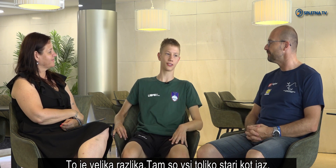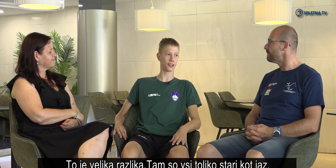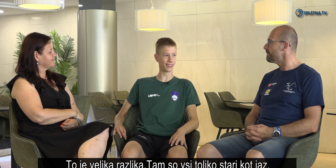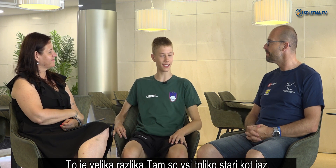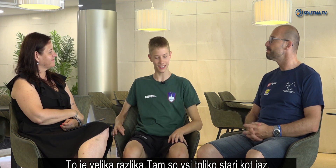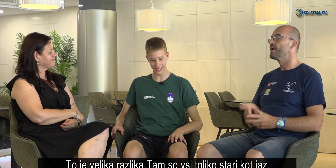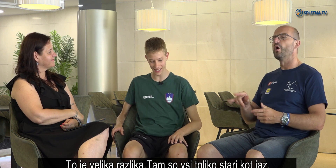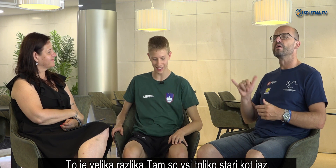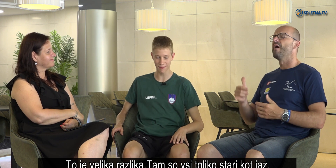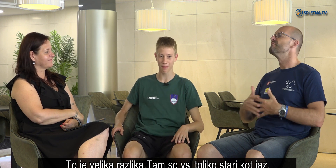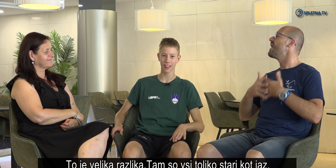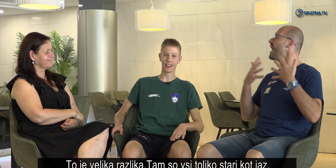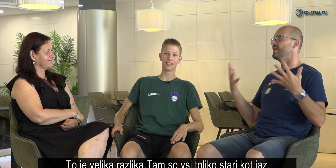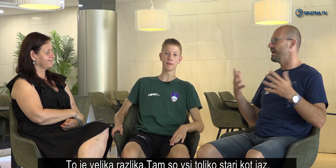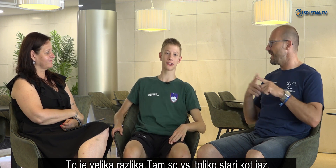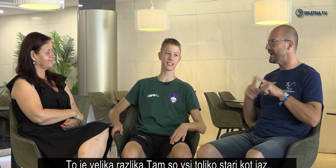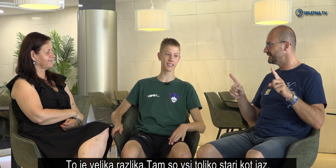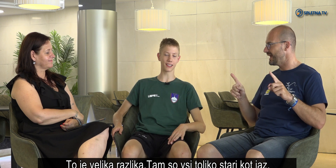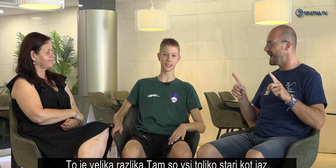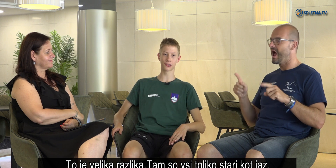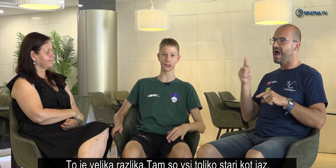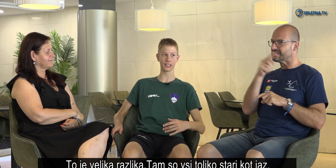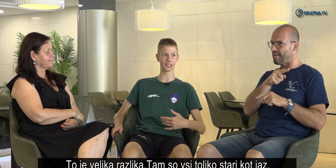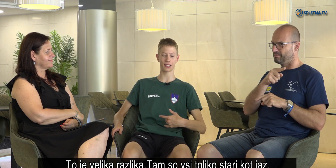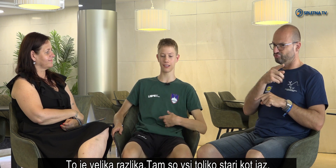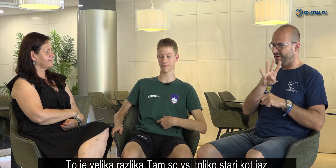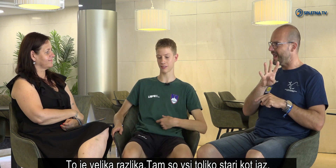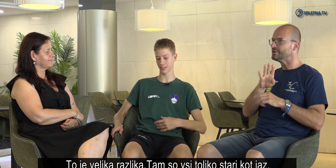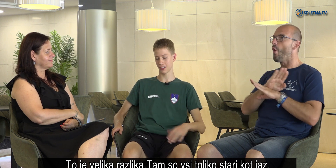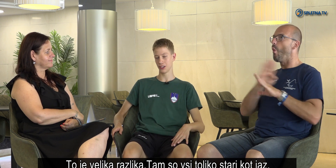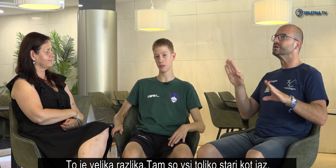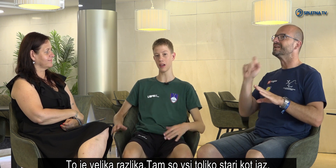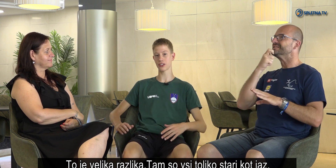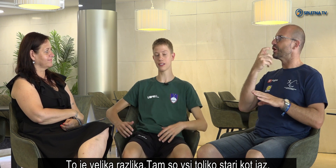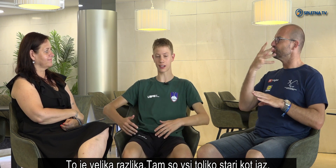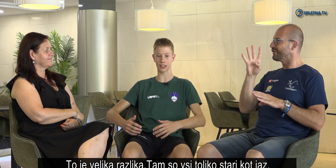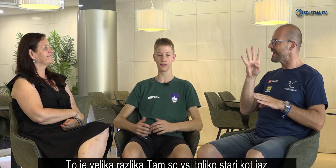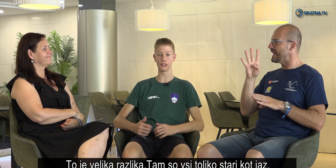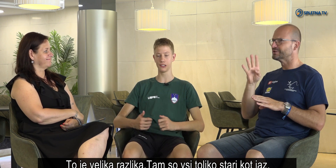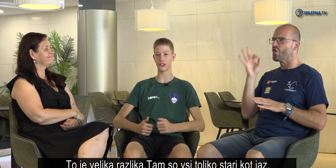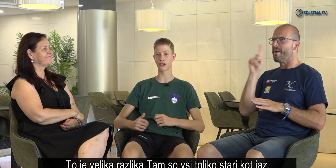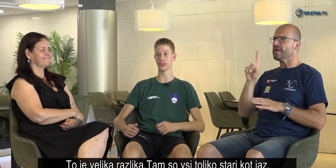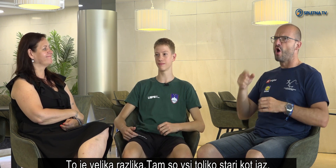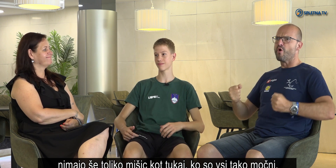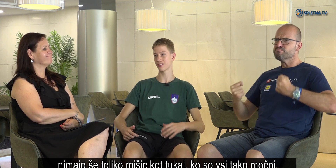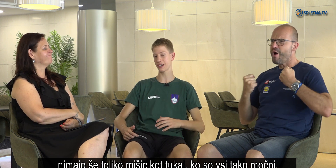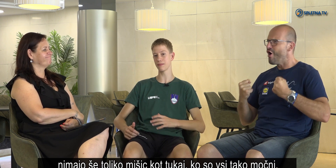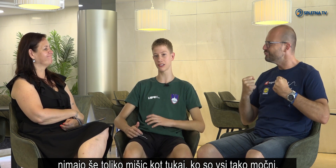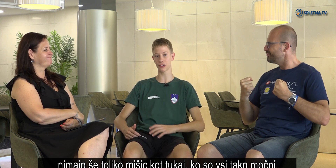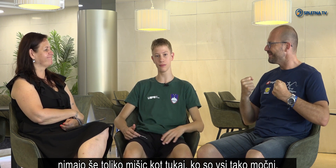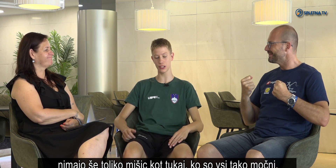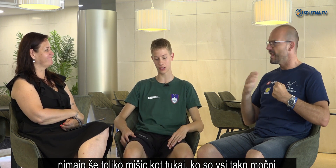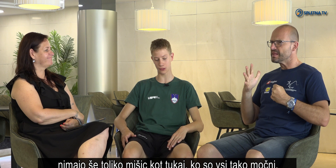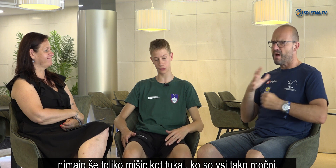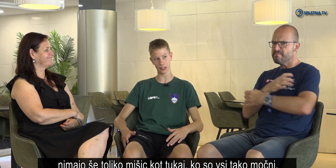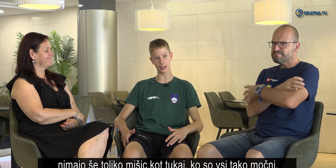postal? Ja, to je velika razlika, ne. Tam so vsi stari, tako kot jaz, ne. Noben še ni tako razvit fizično, še nimajo